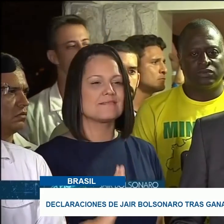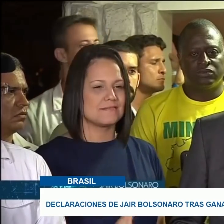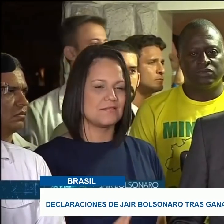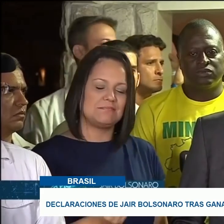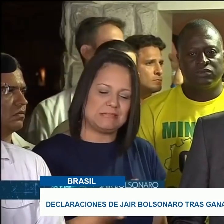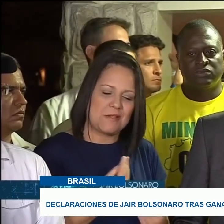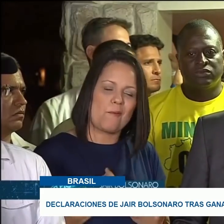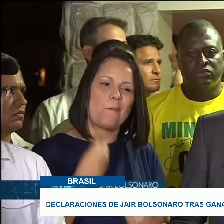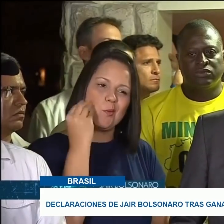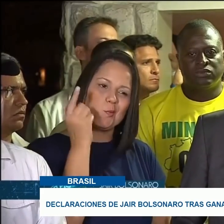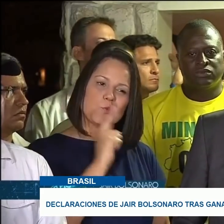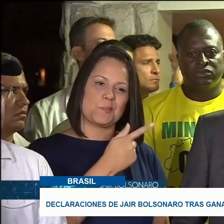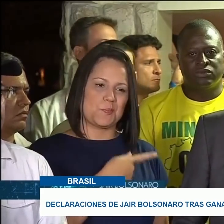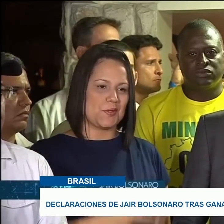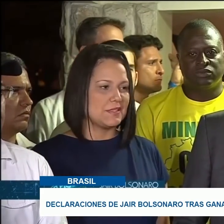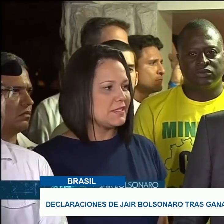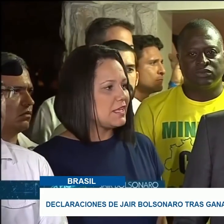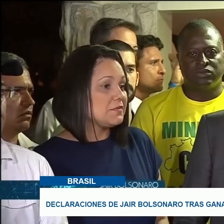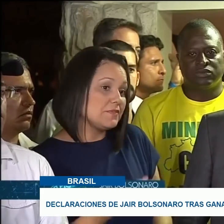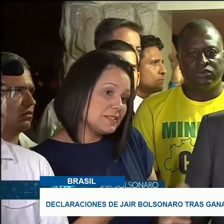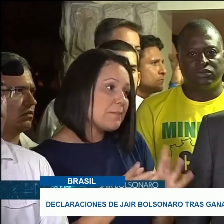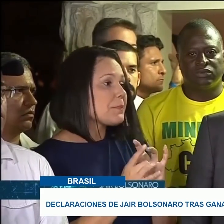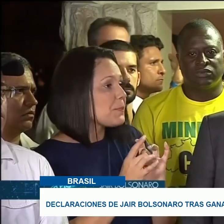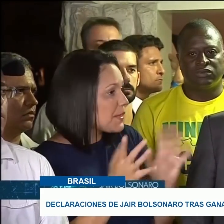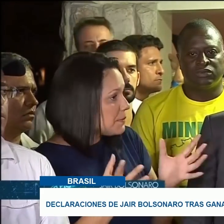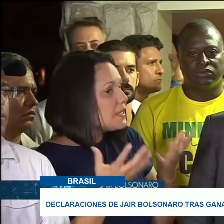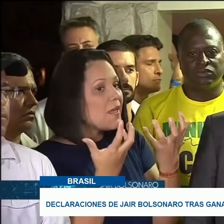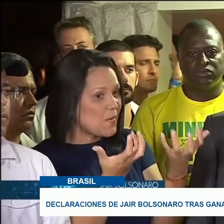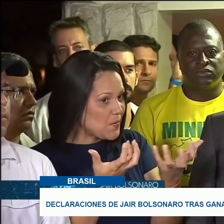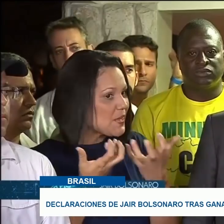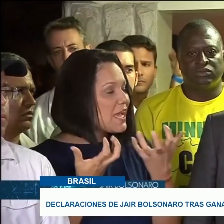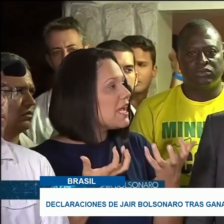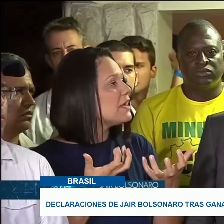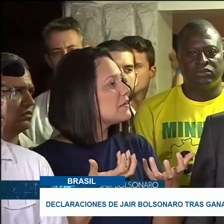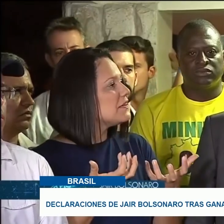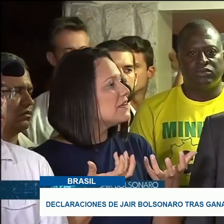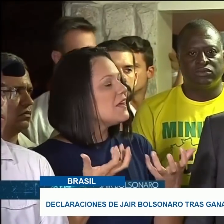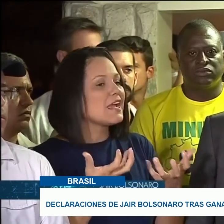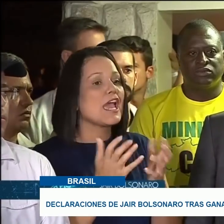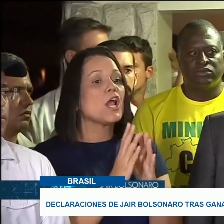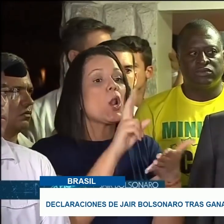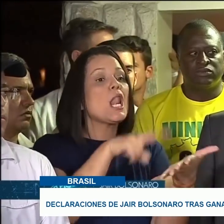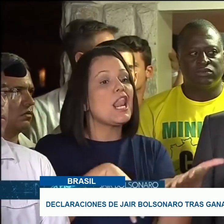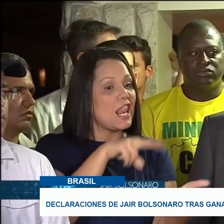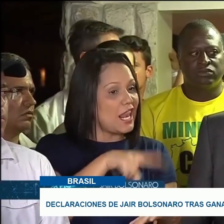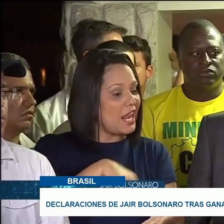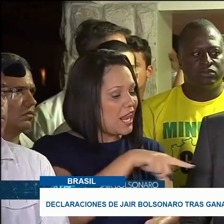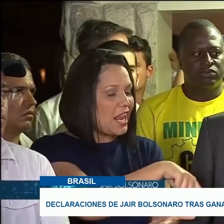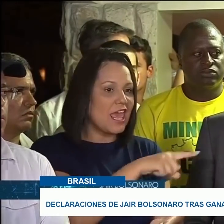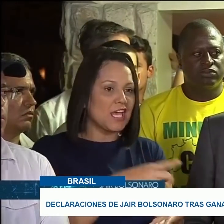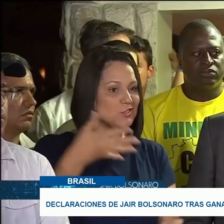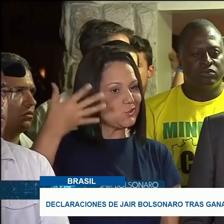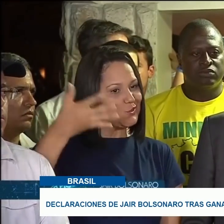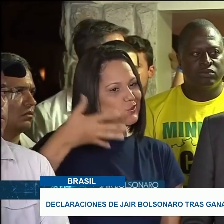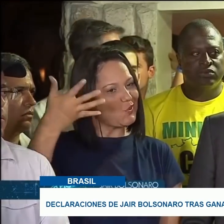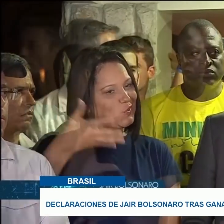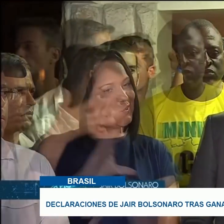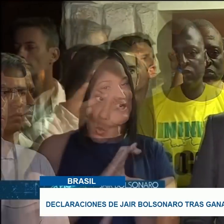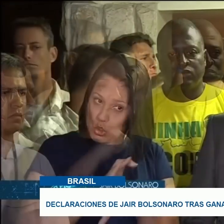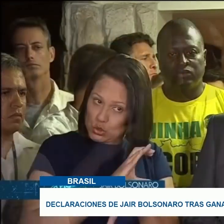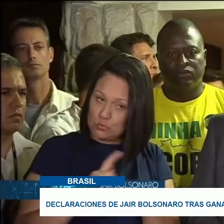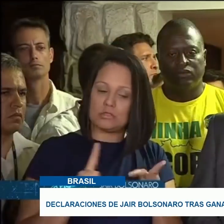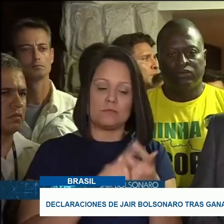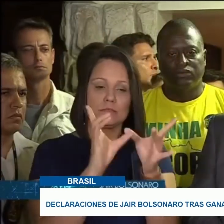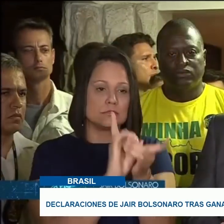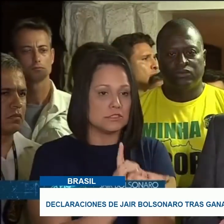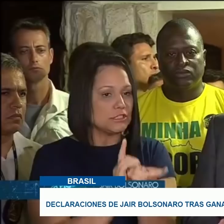Esta es la misión de Dios y estaremos acá para cumplir. Muchas gracias a todo Brasil por esta oportunidad.